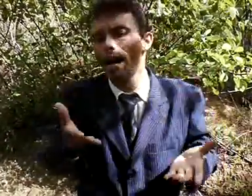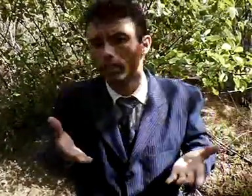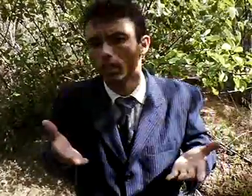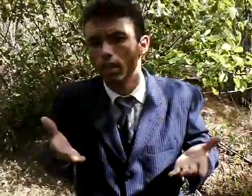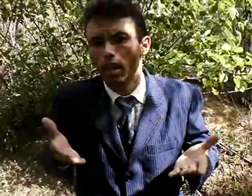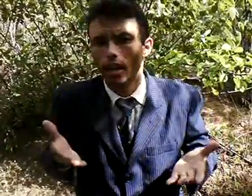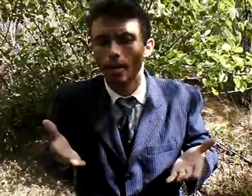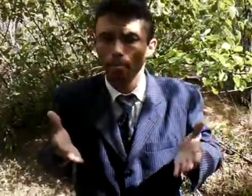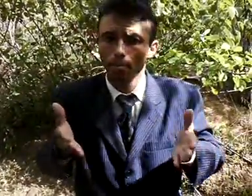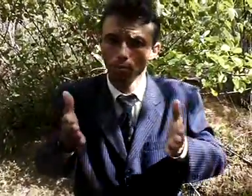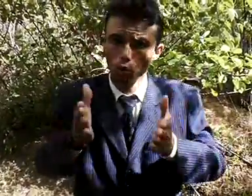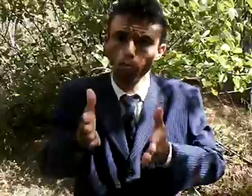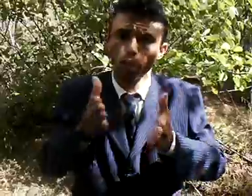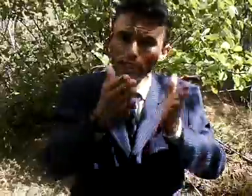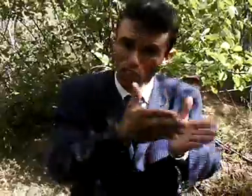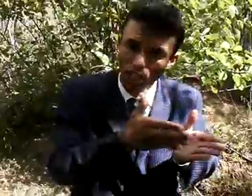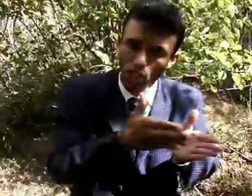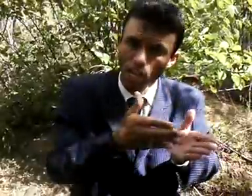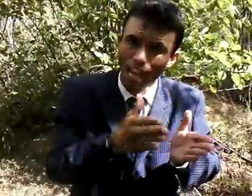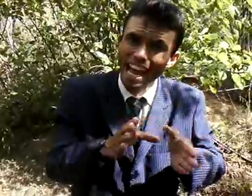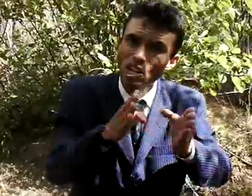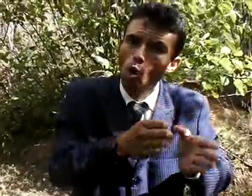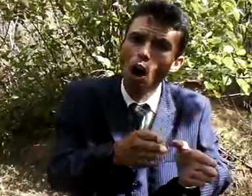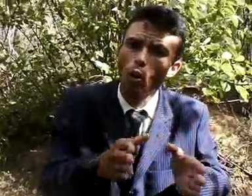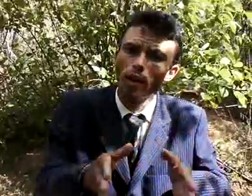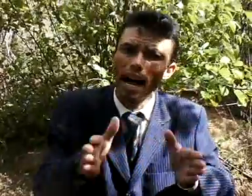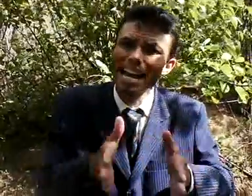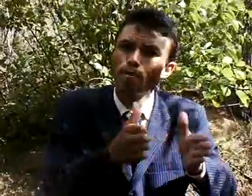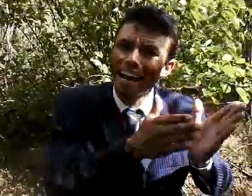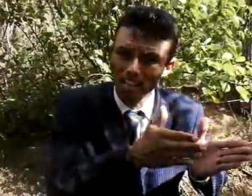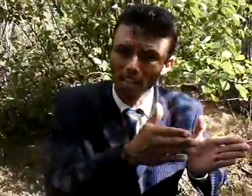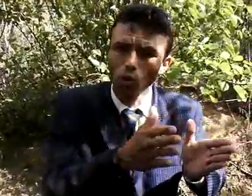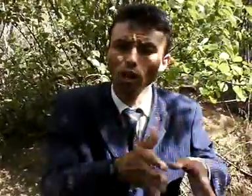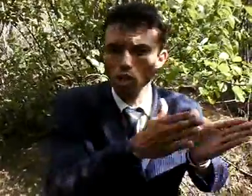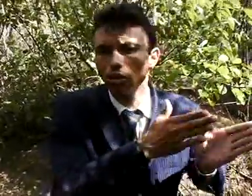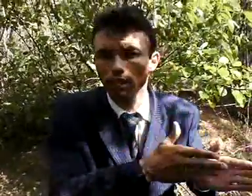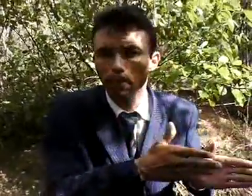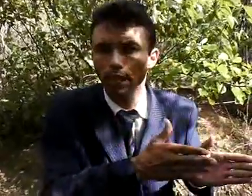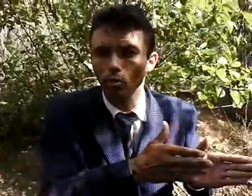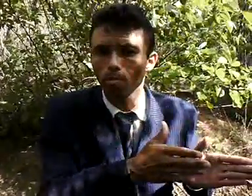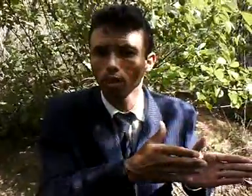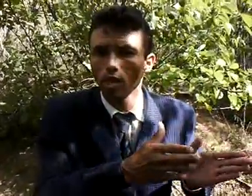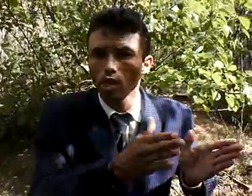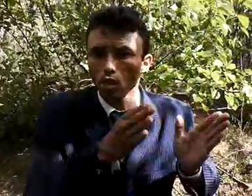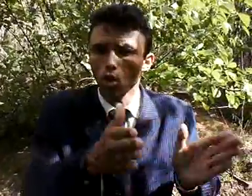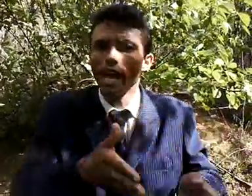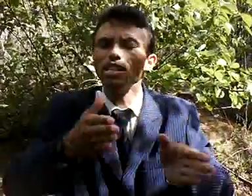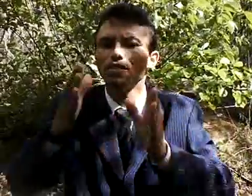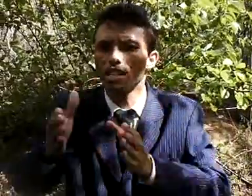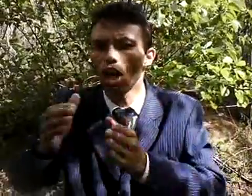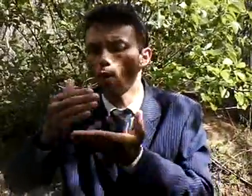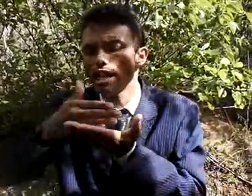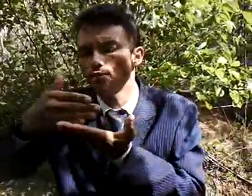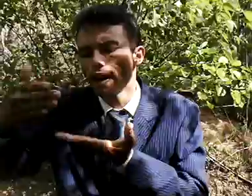chamada dos protestantes é igual à hebraica no Antigo Testamento. Só é a divisão, é